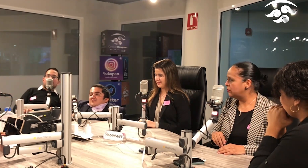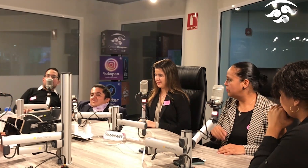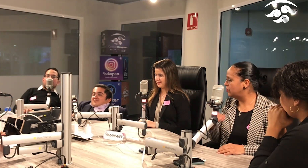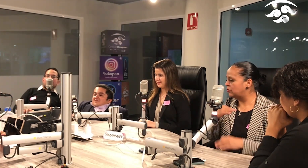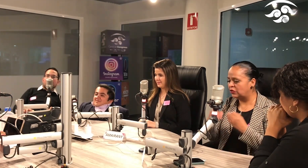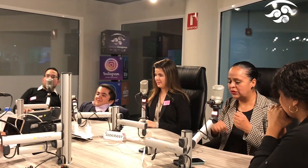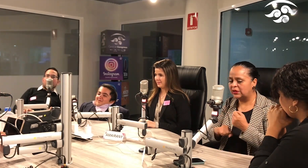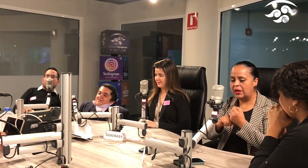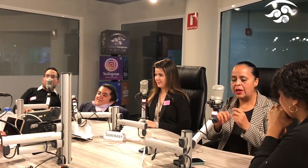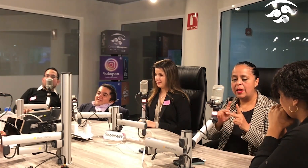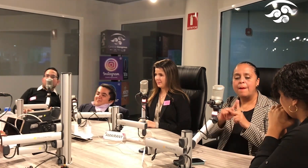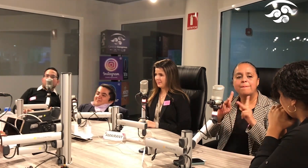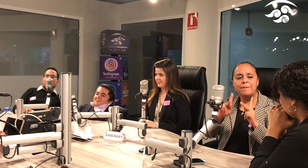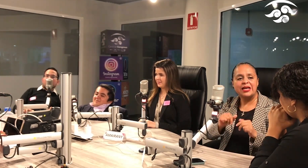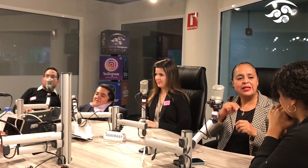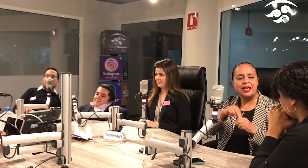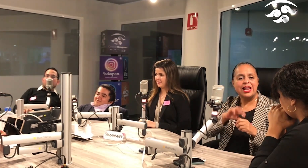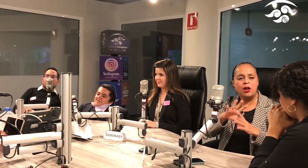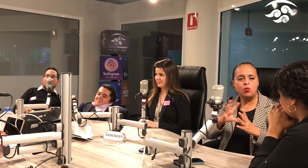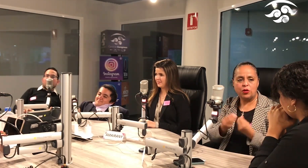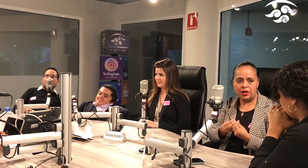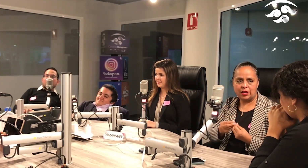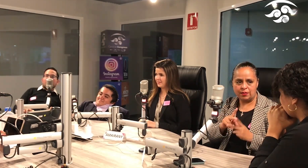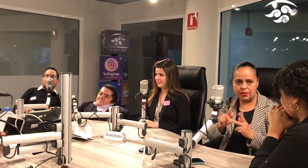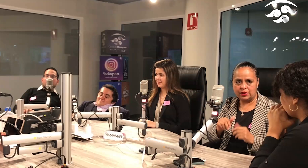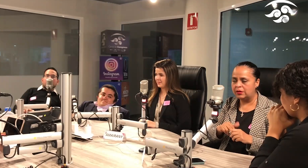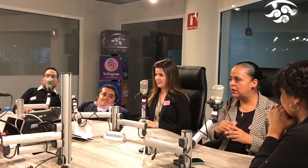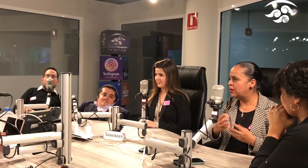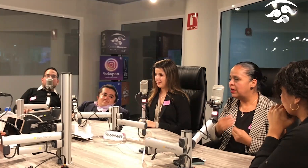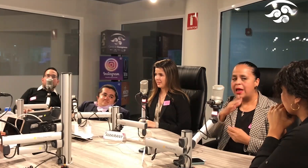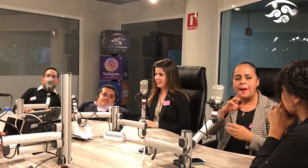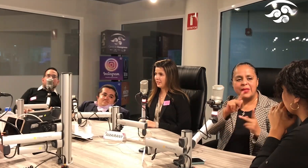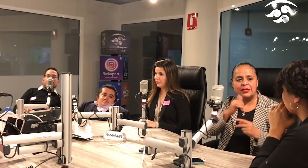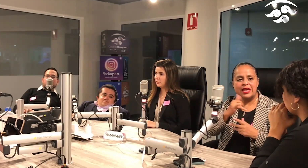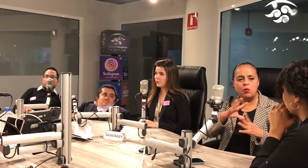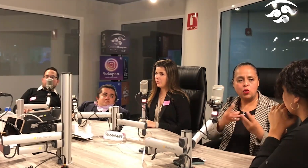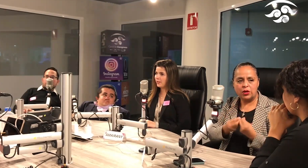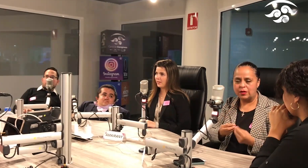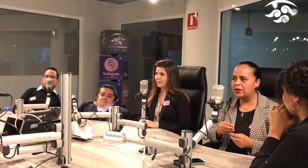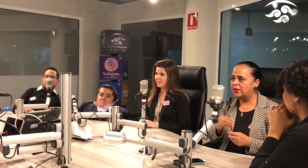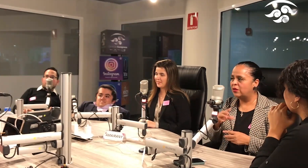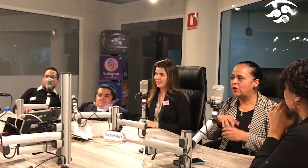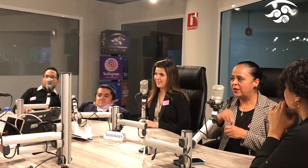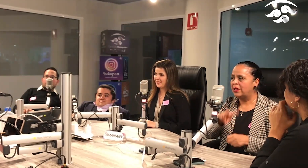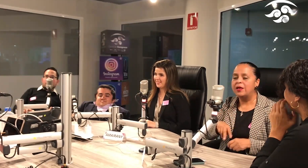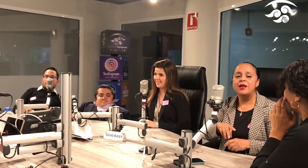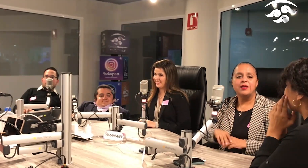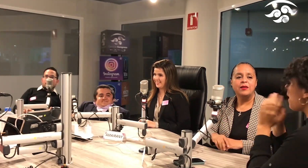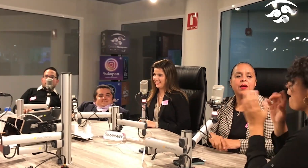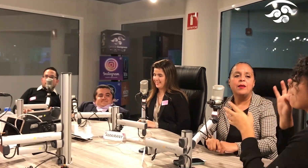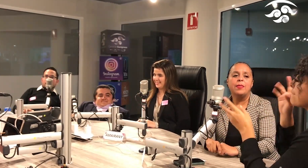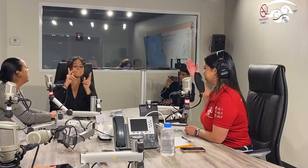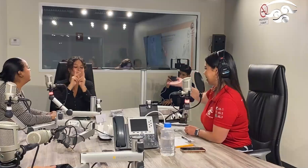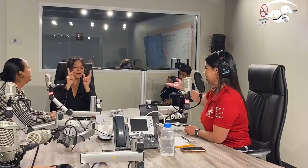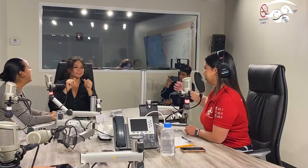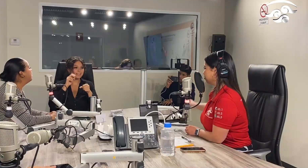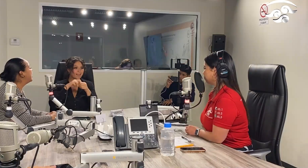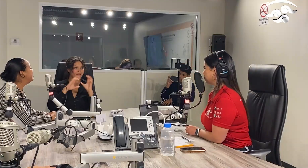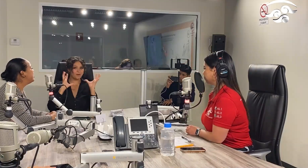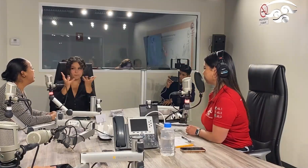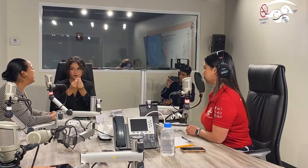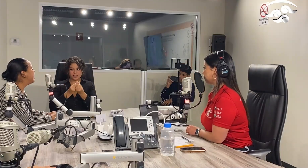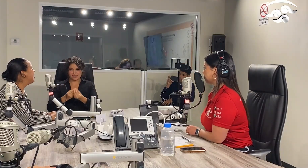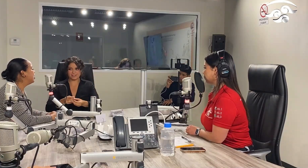respaldar a todos y todas las jóvenes con discapacidad. Gracias. Amairani. Inclusión real. Gracias. Yareni.